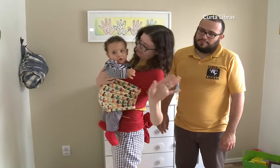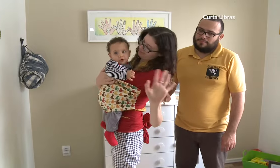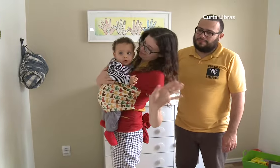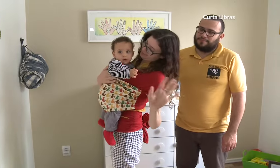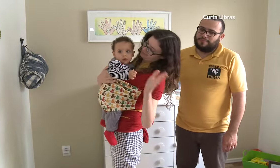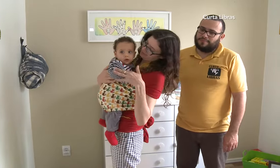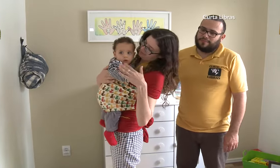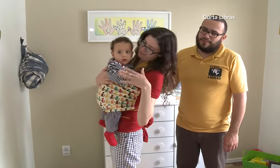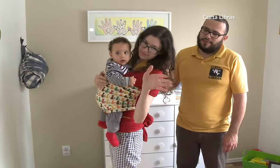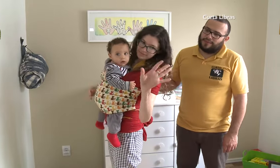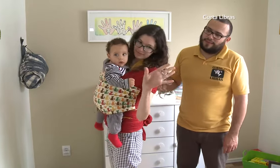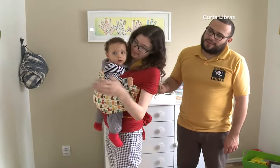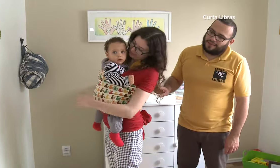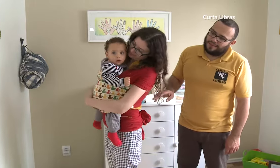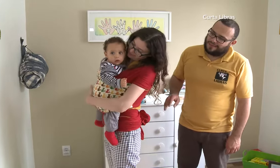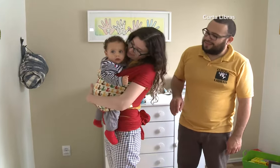Abana, filha.